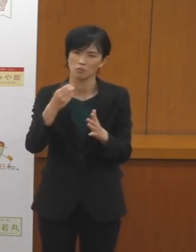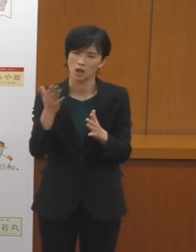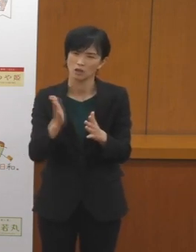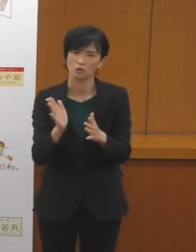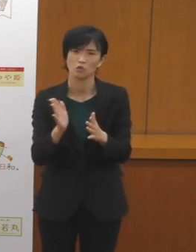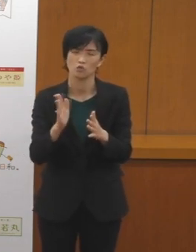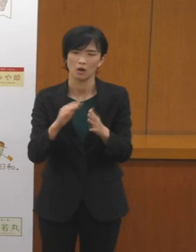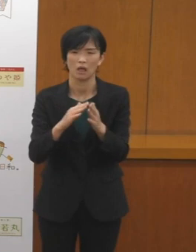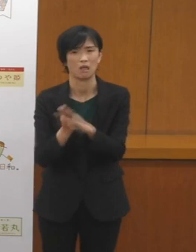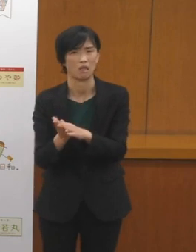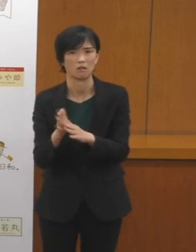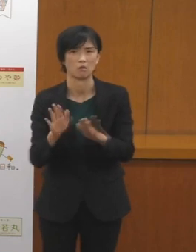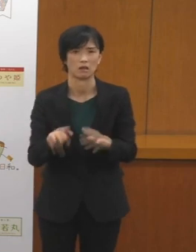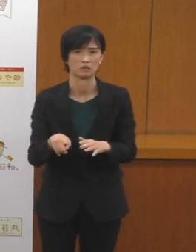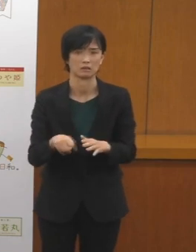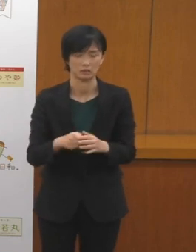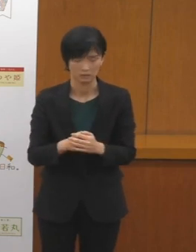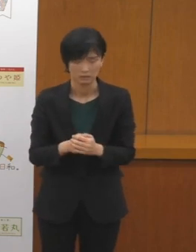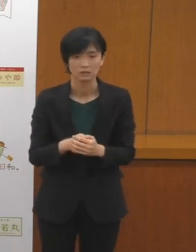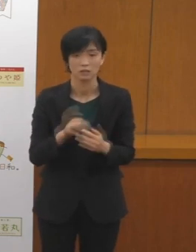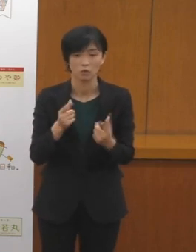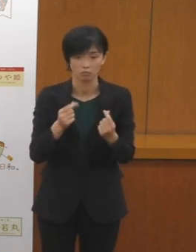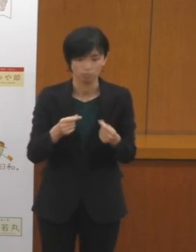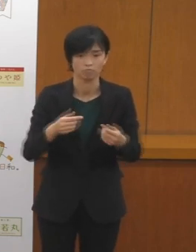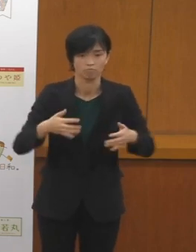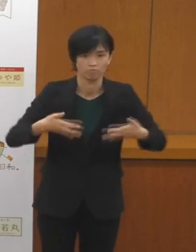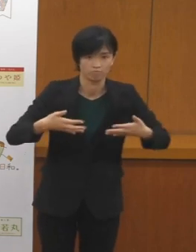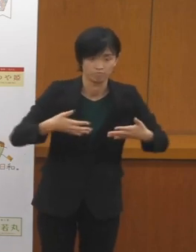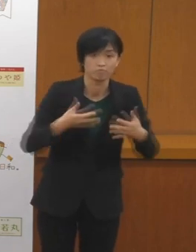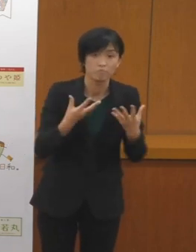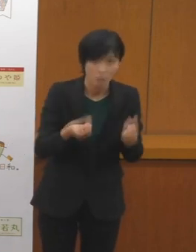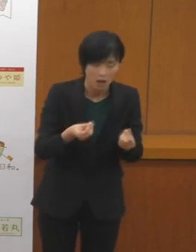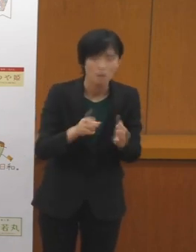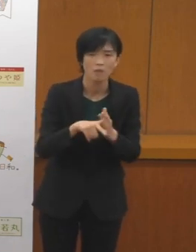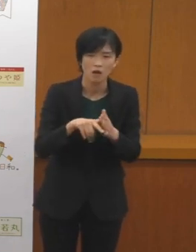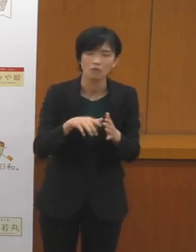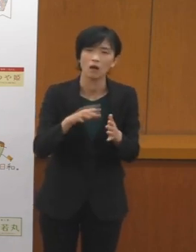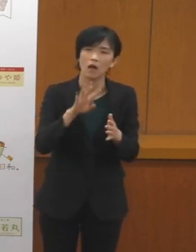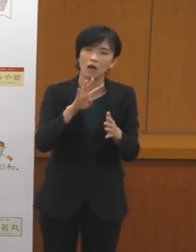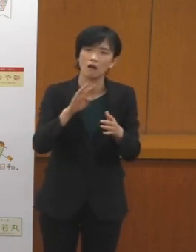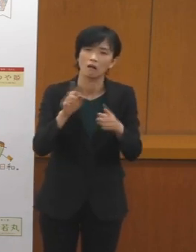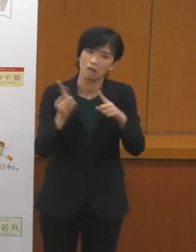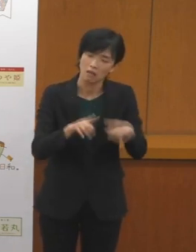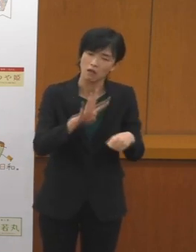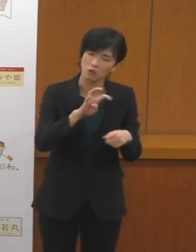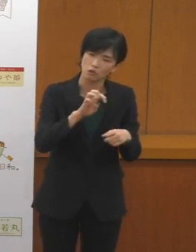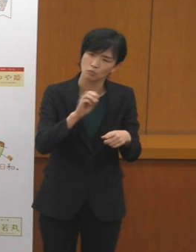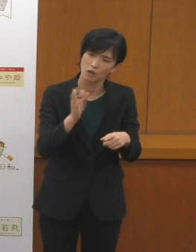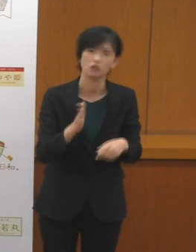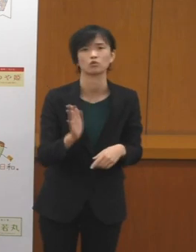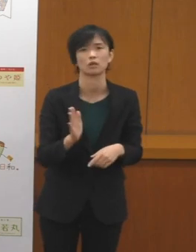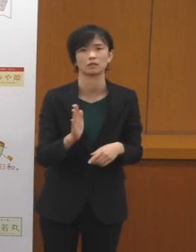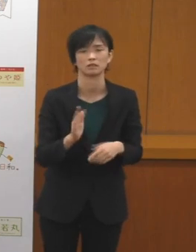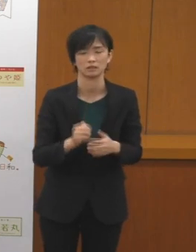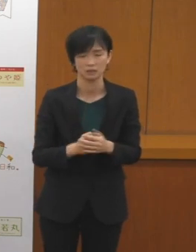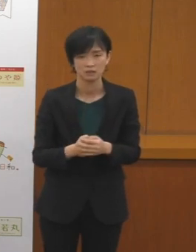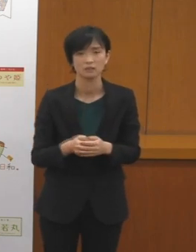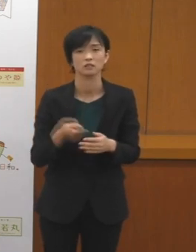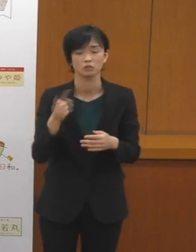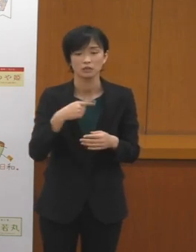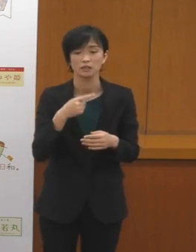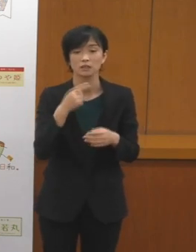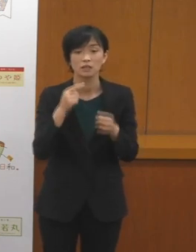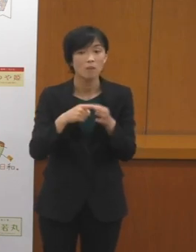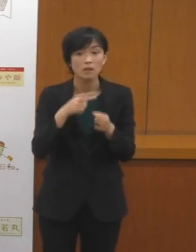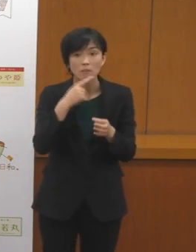の腰率になっておりますが対策をした園地では4割程度となってございます3つ目